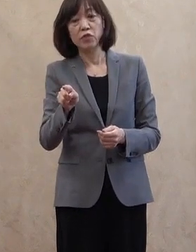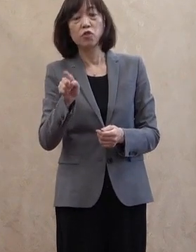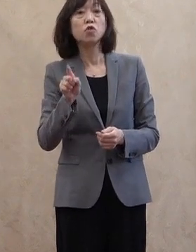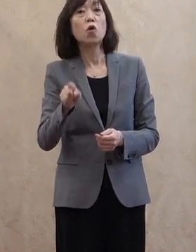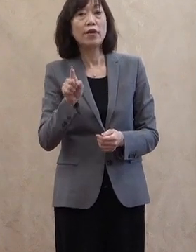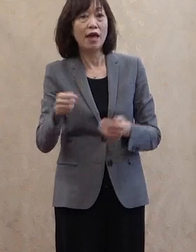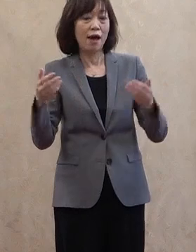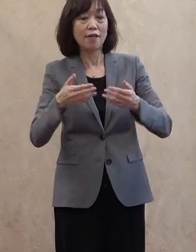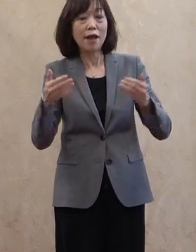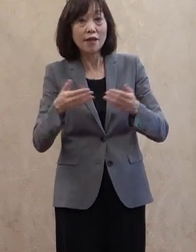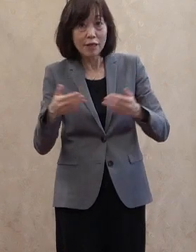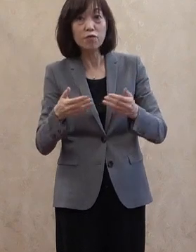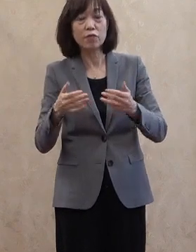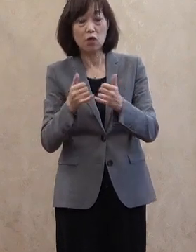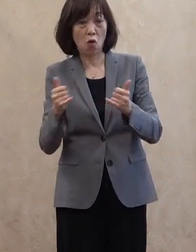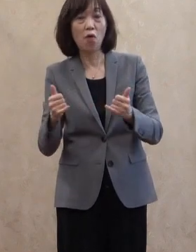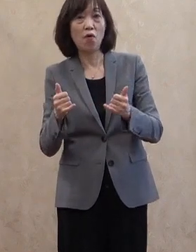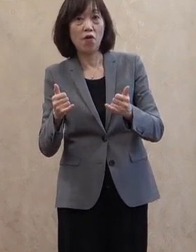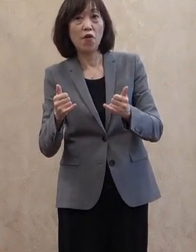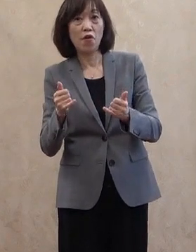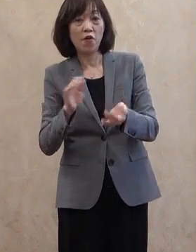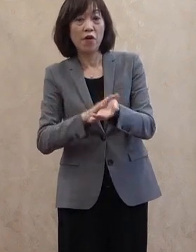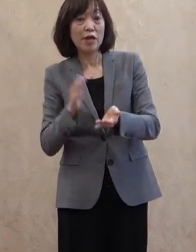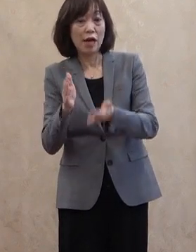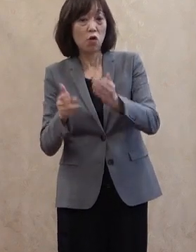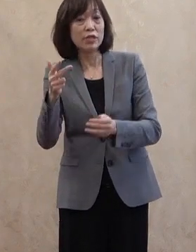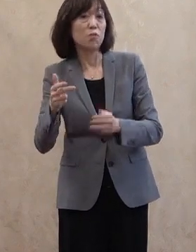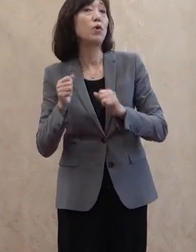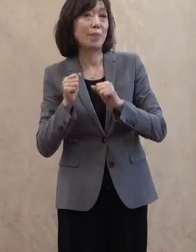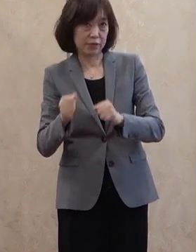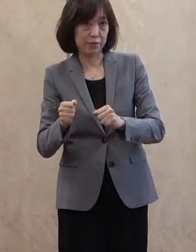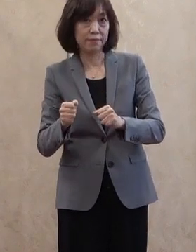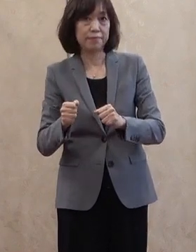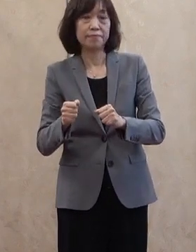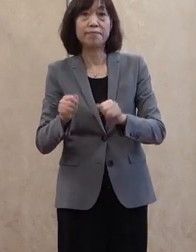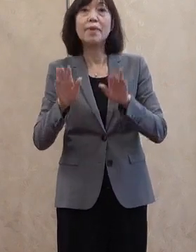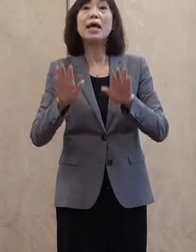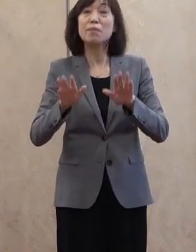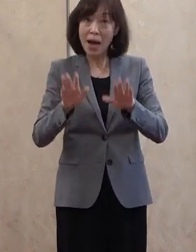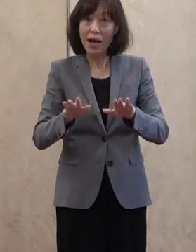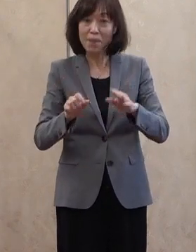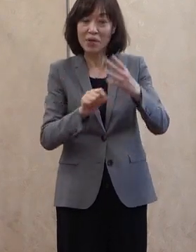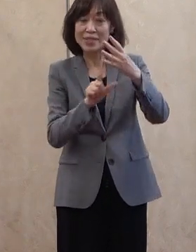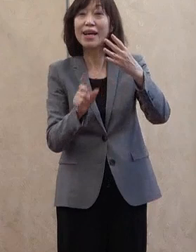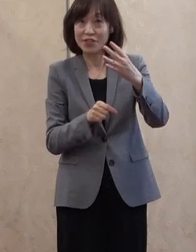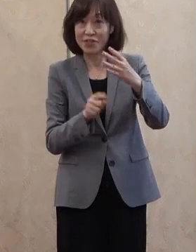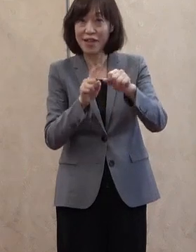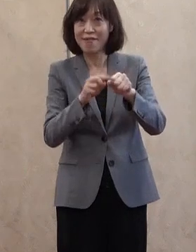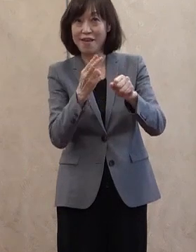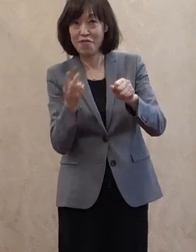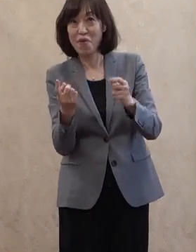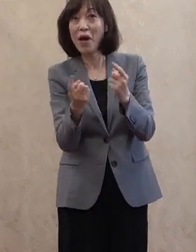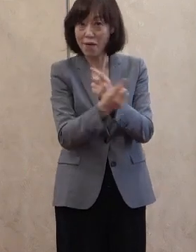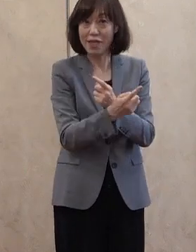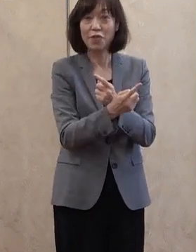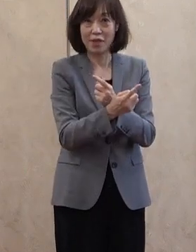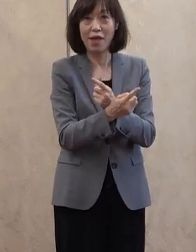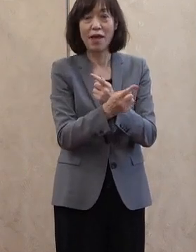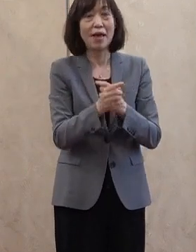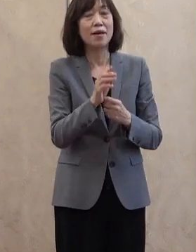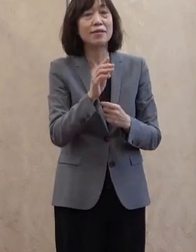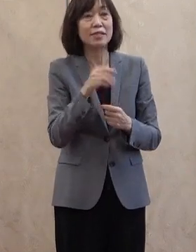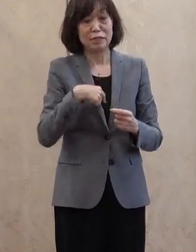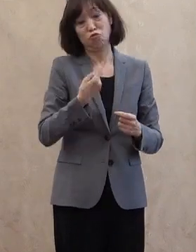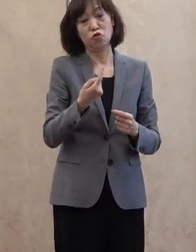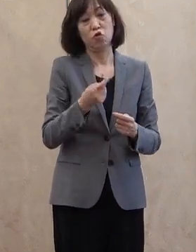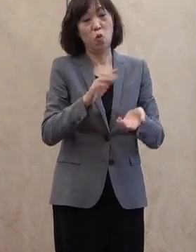たそこで働いてくださってた看護師さんもいらっしゃる。今ちょっと年度替わりということで、本体の病院に戻